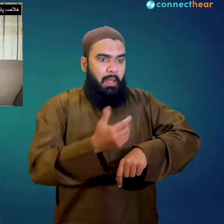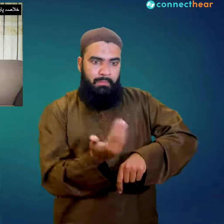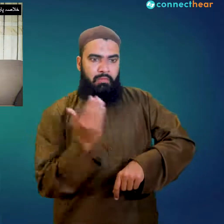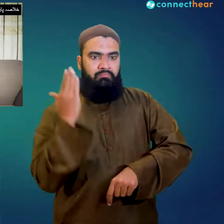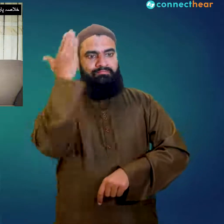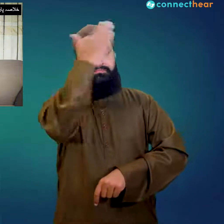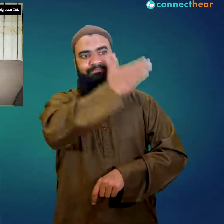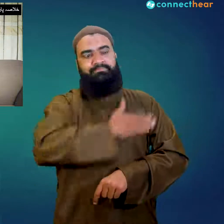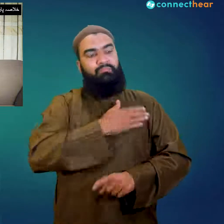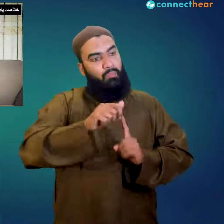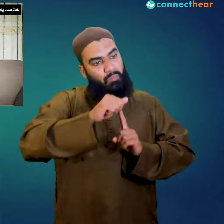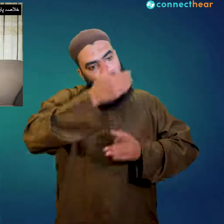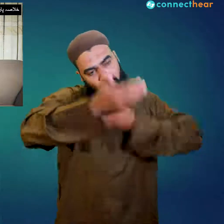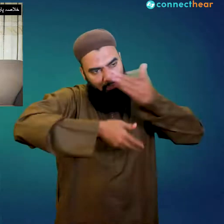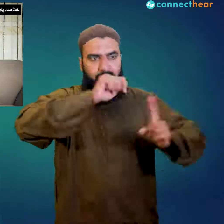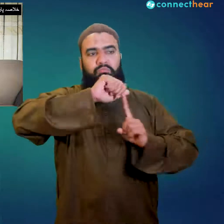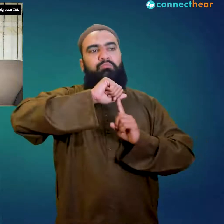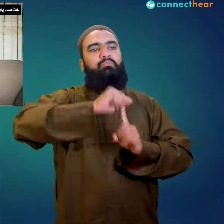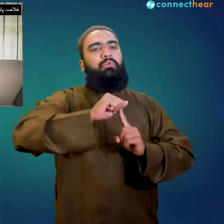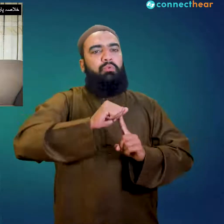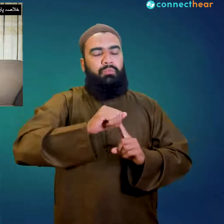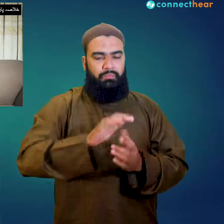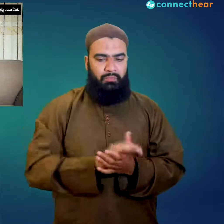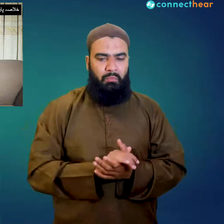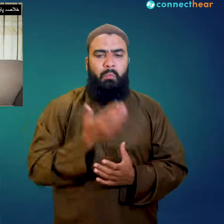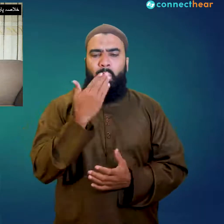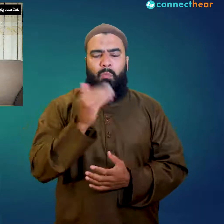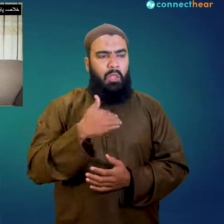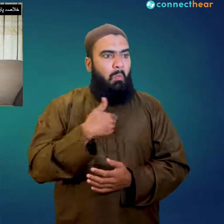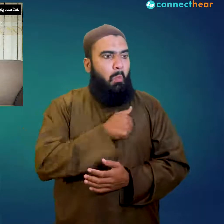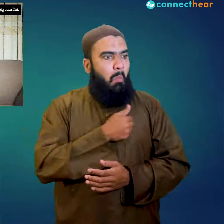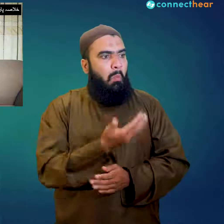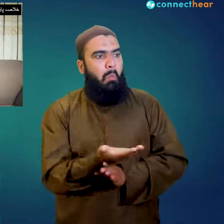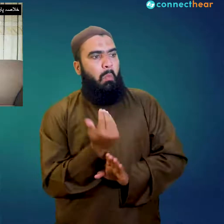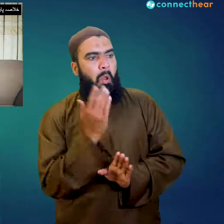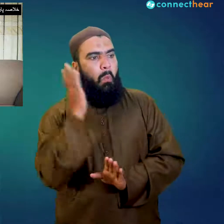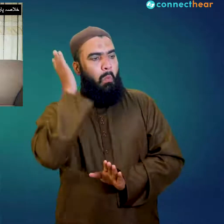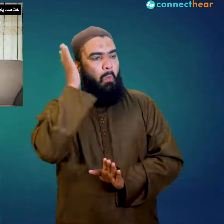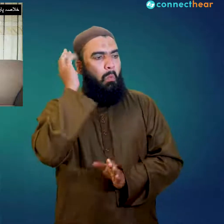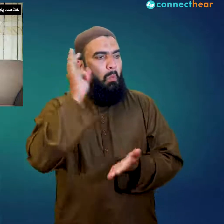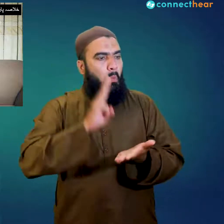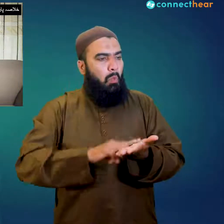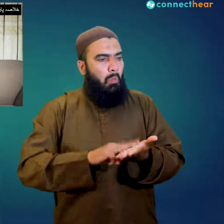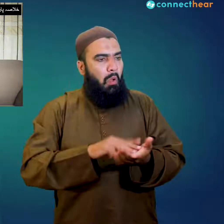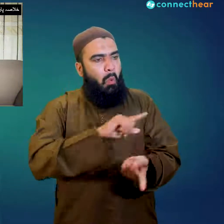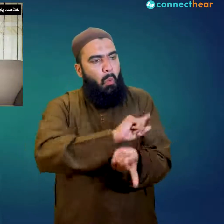ہو، اسلام پر ہی رہتے ہوئے تمہاری موت ہونی چاہیے۔